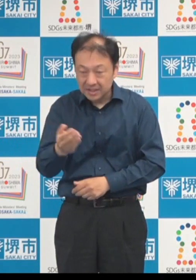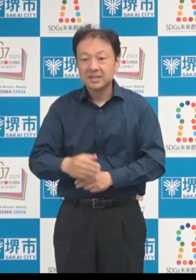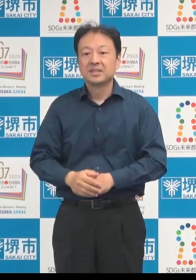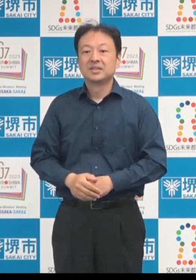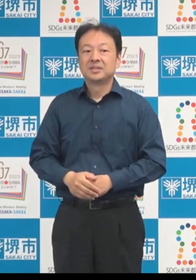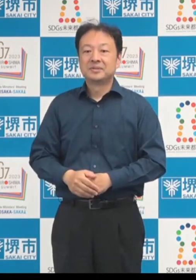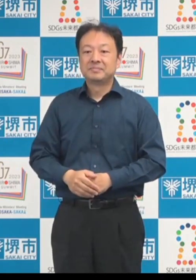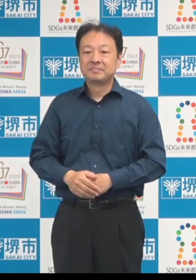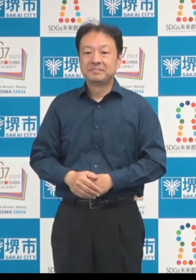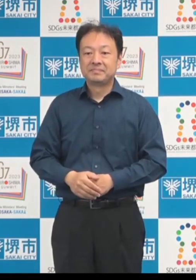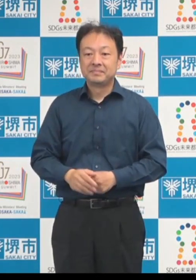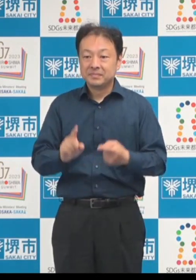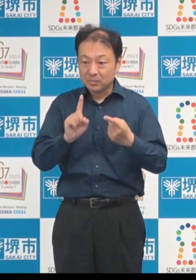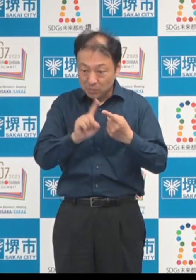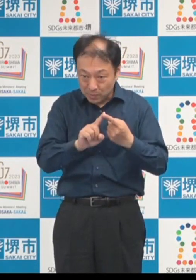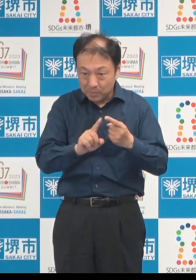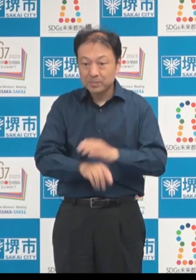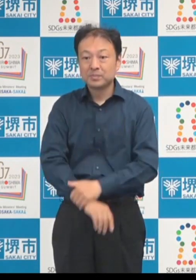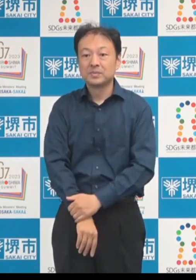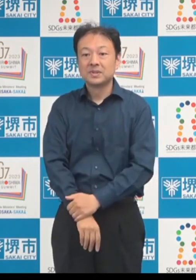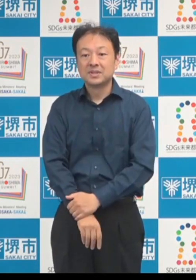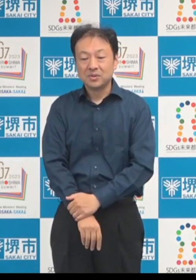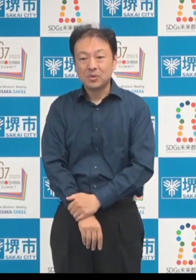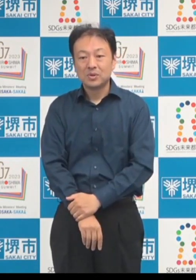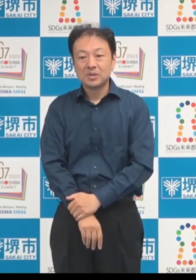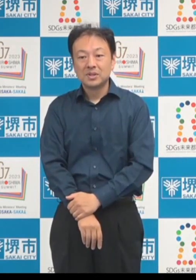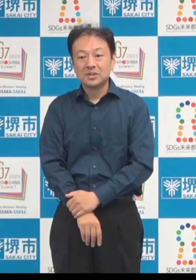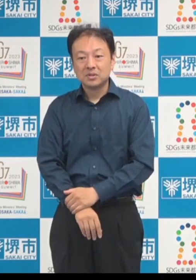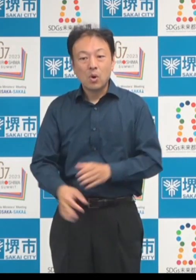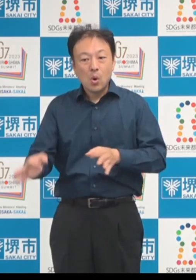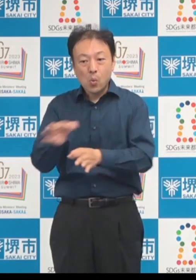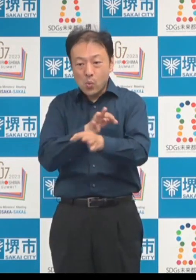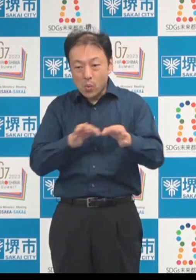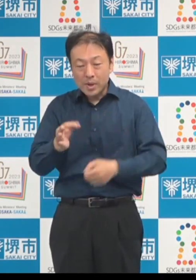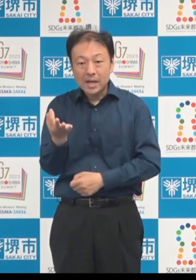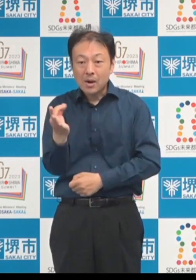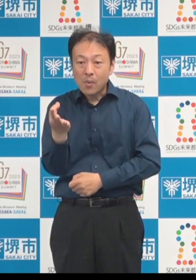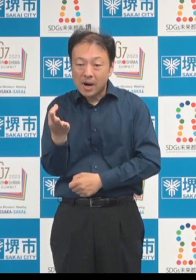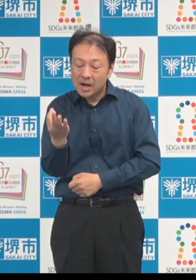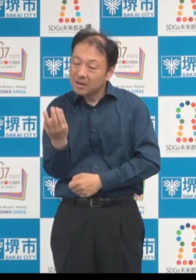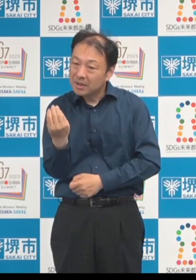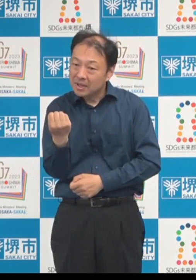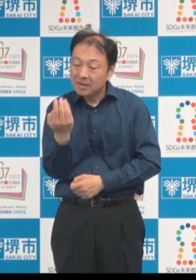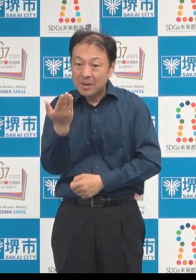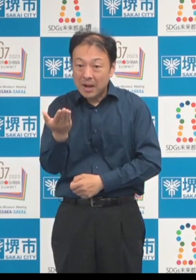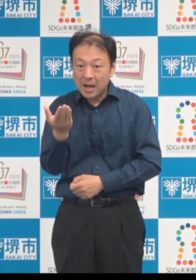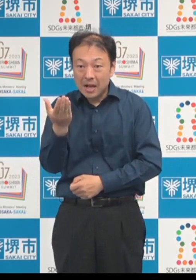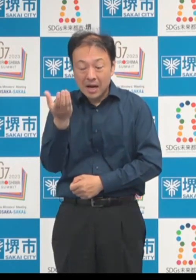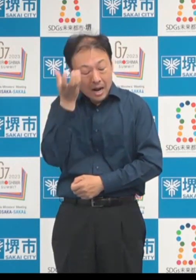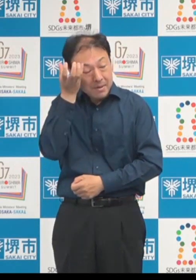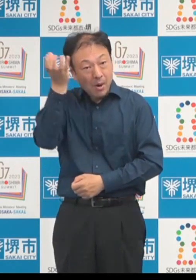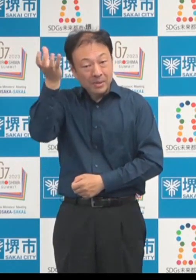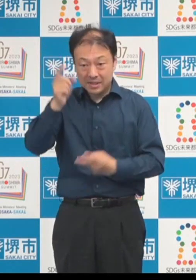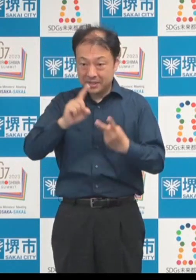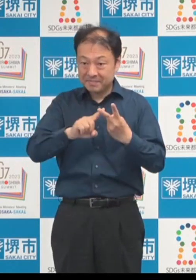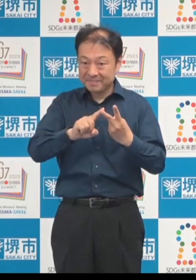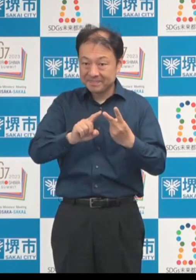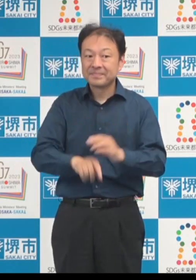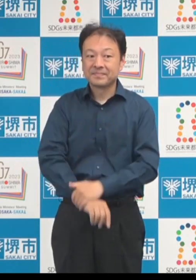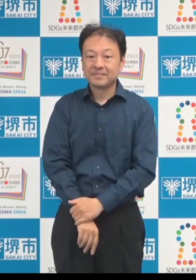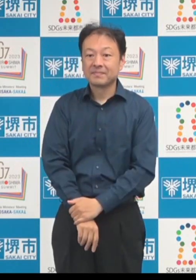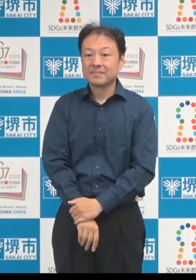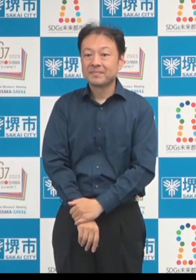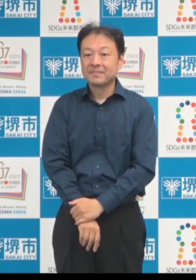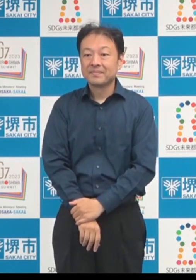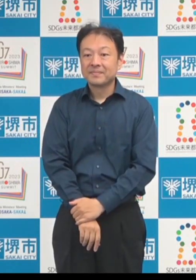かという出てったお金と、今後年間どれぐらいの運営費がかかるという見込みなのかと同時にですね、